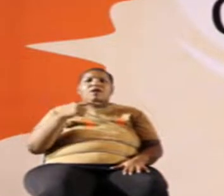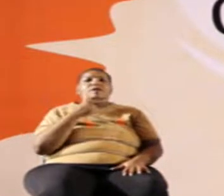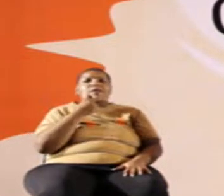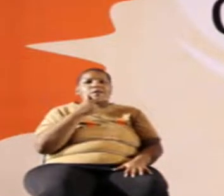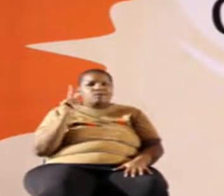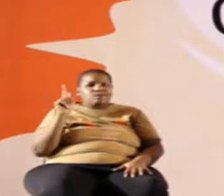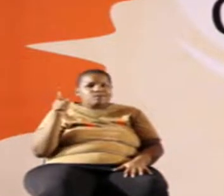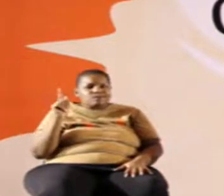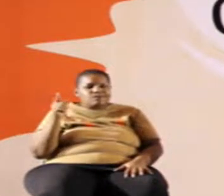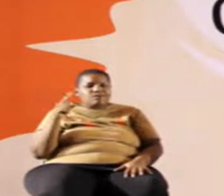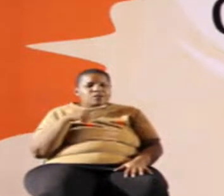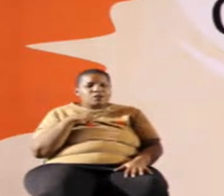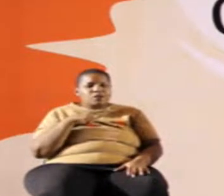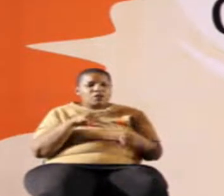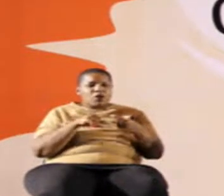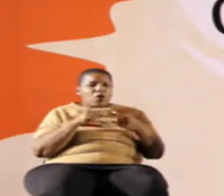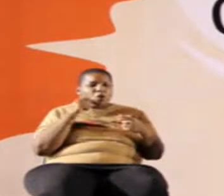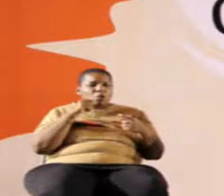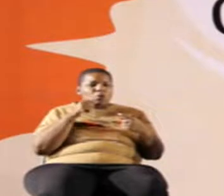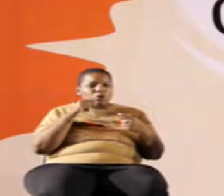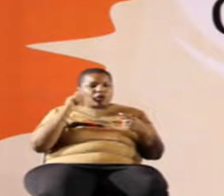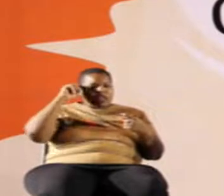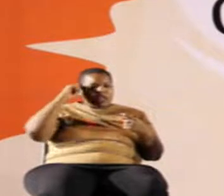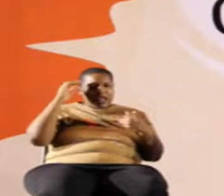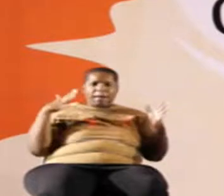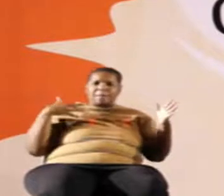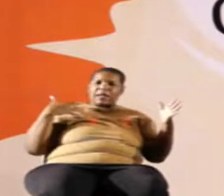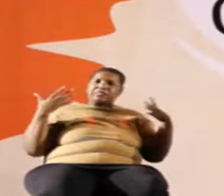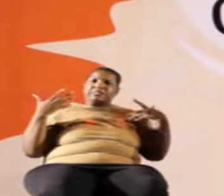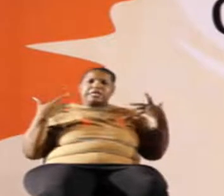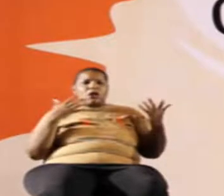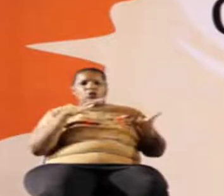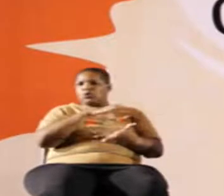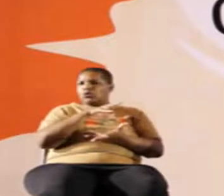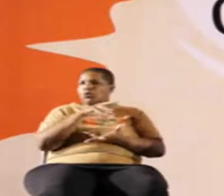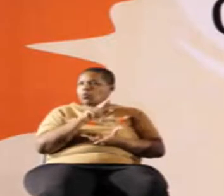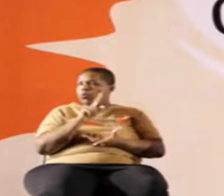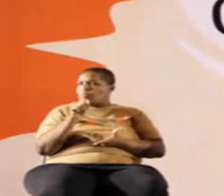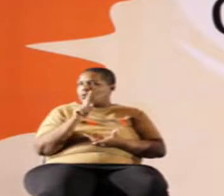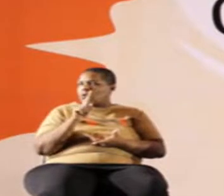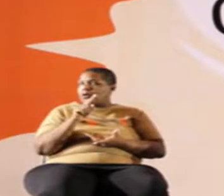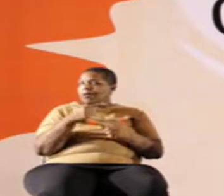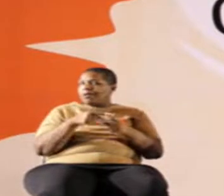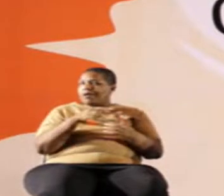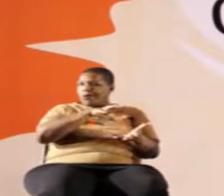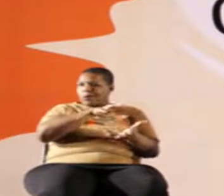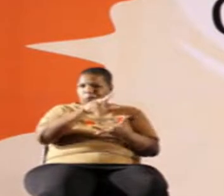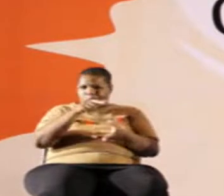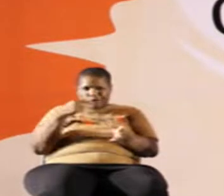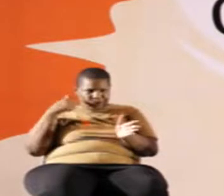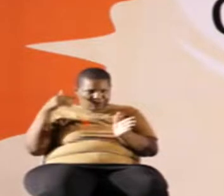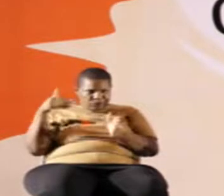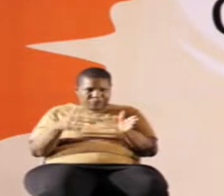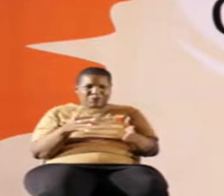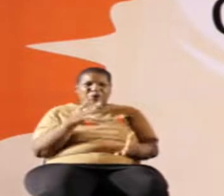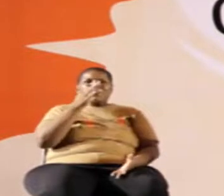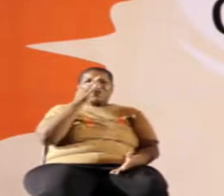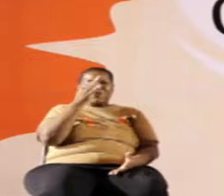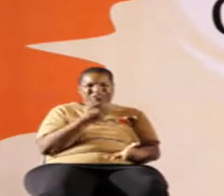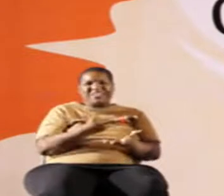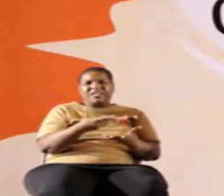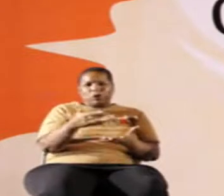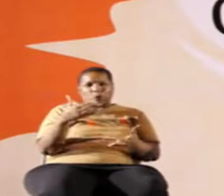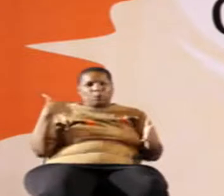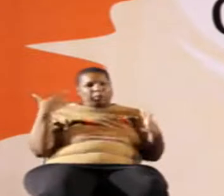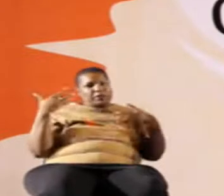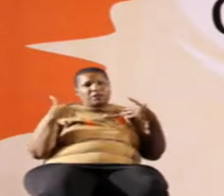aí. Mulher negra não está no mundo a passeio, porque o mundo não é um caminho de florido para a gente passear.